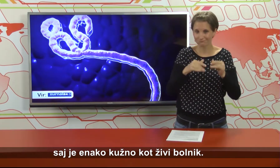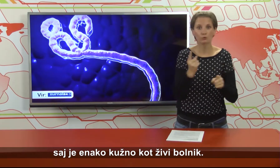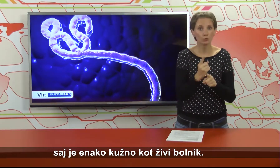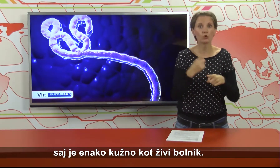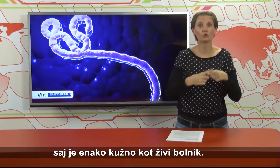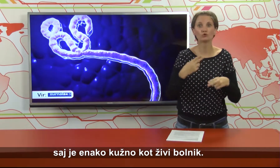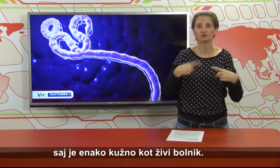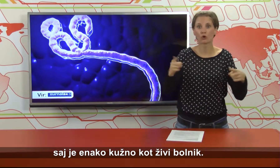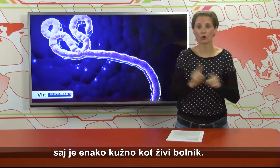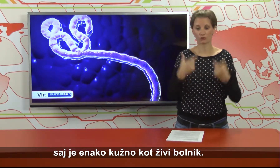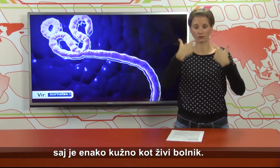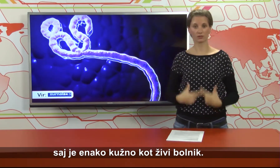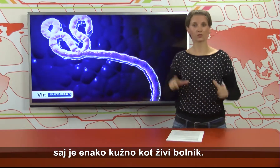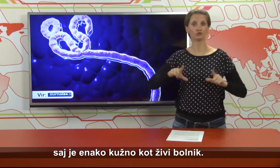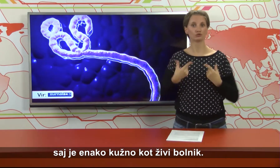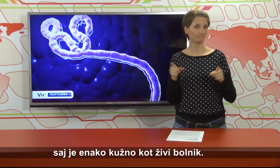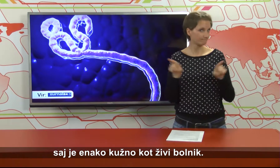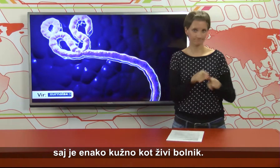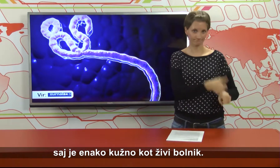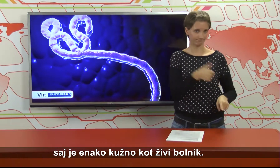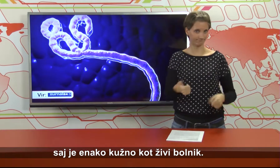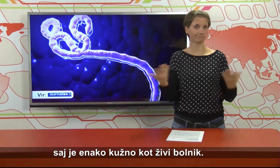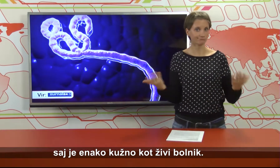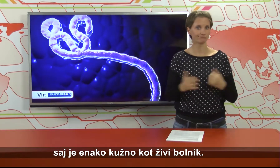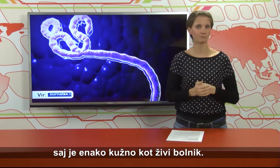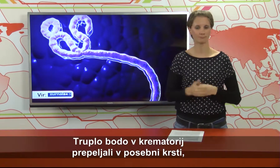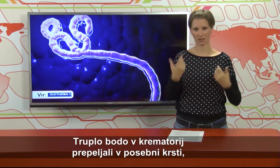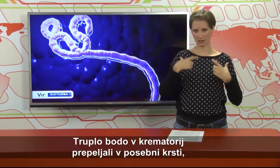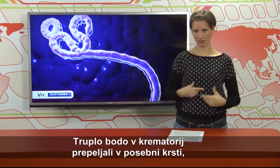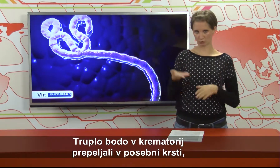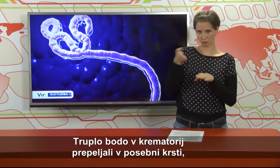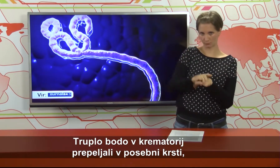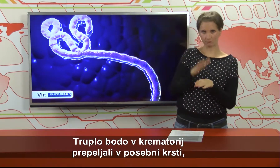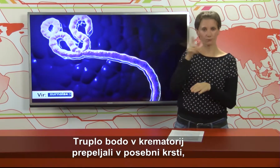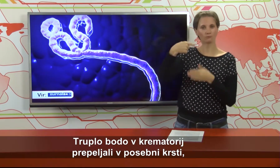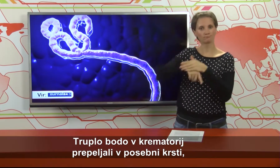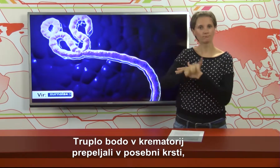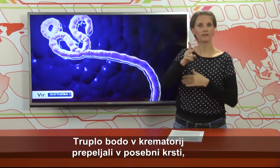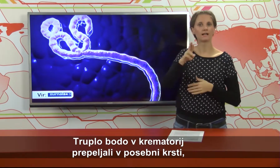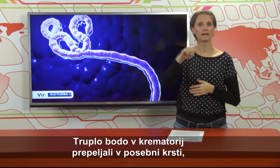Thank you.